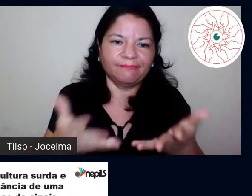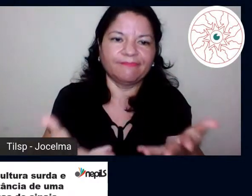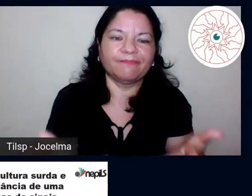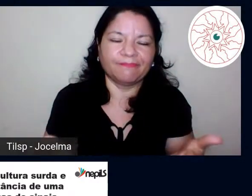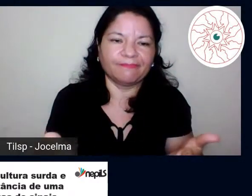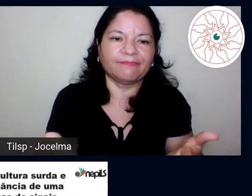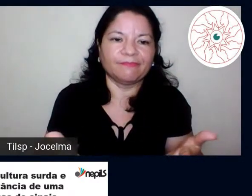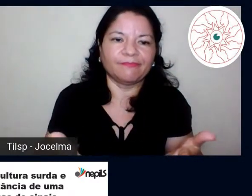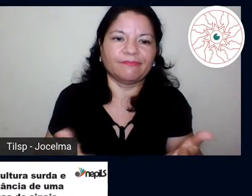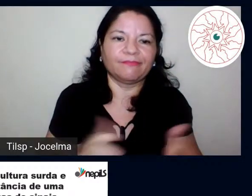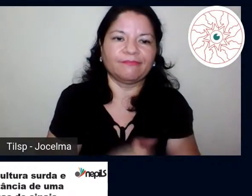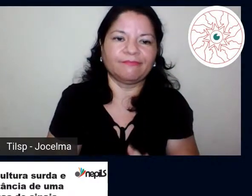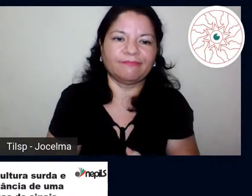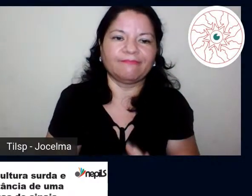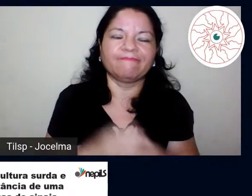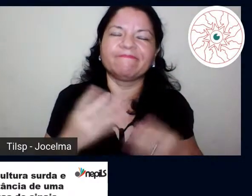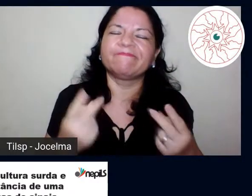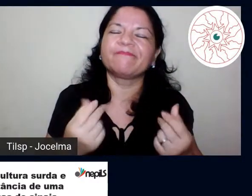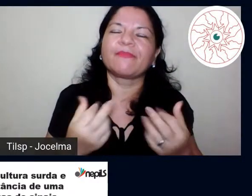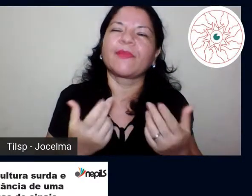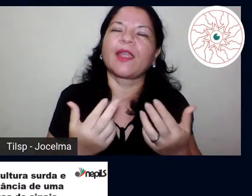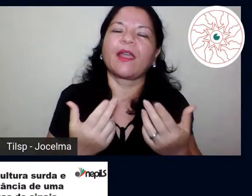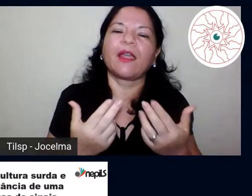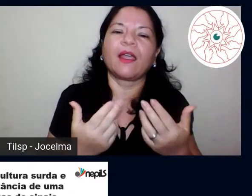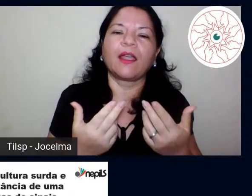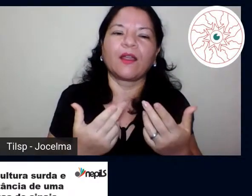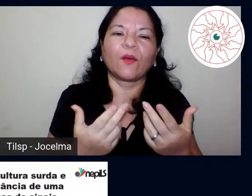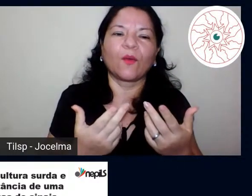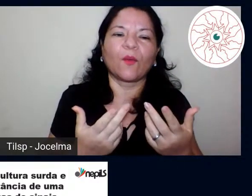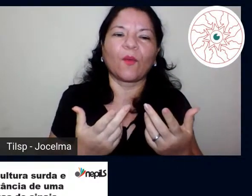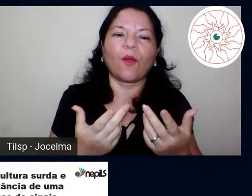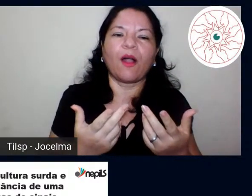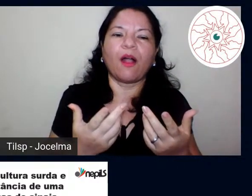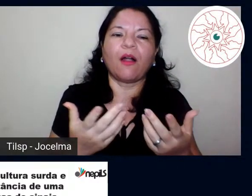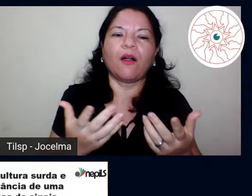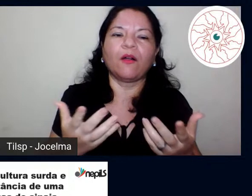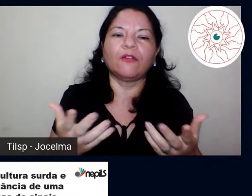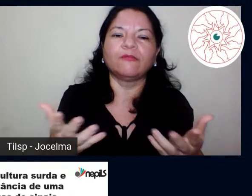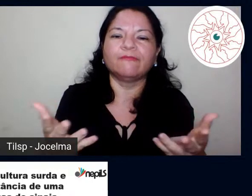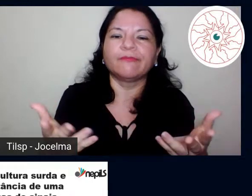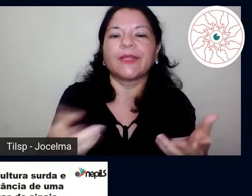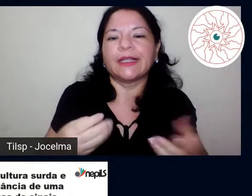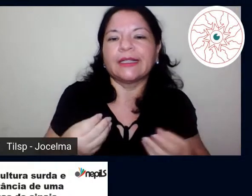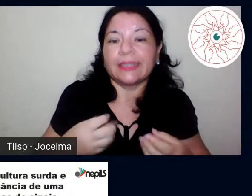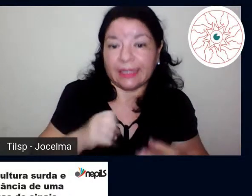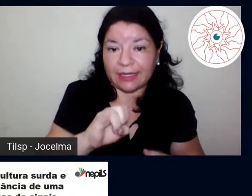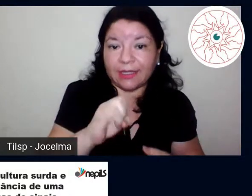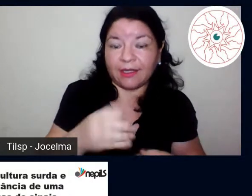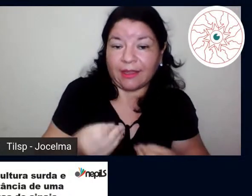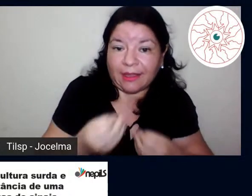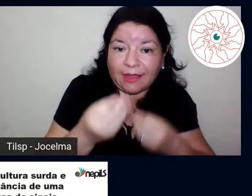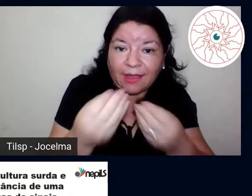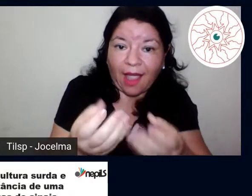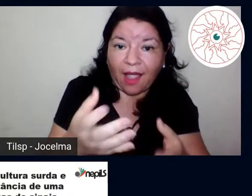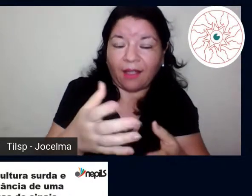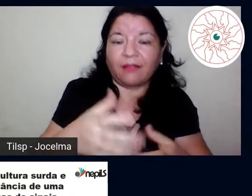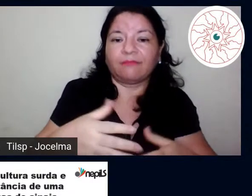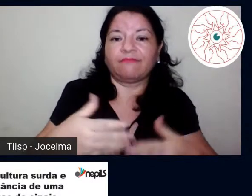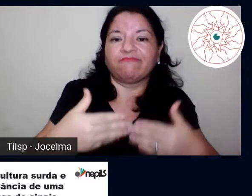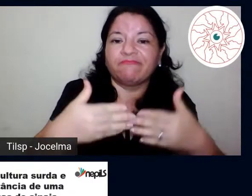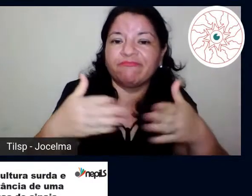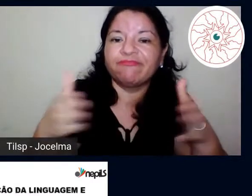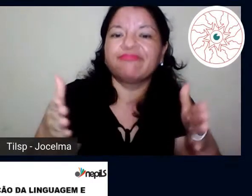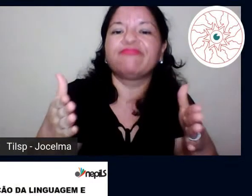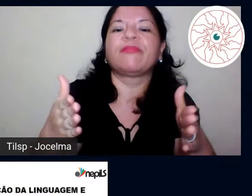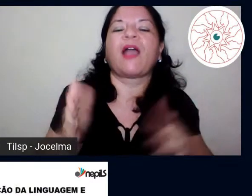vai não vai eh abrir espaço para uma uma promoção plena da cultura surda. Pode passar, por favor.